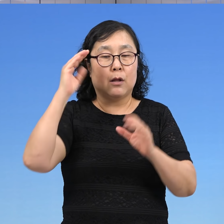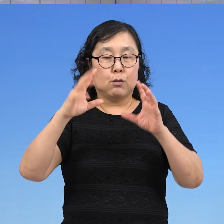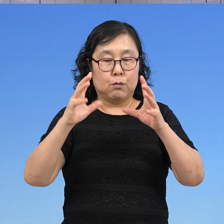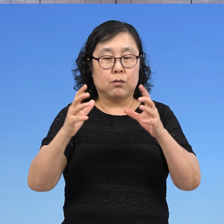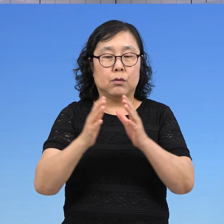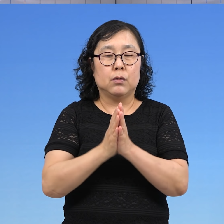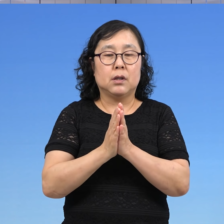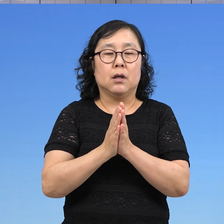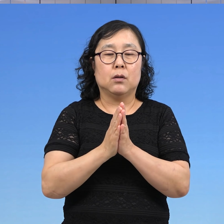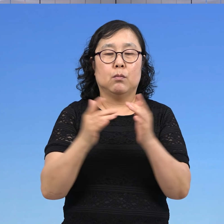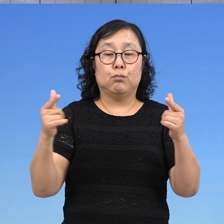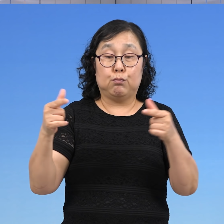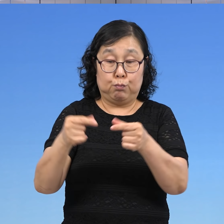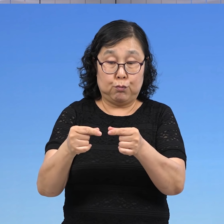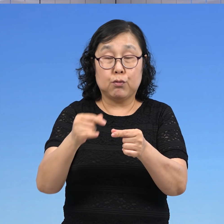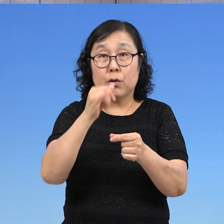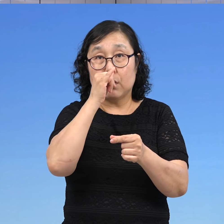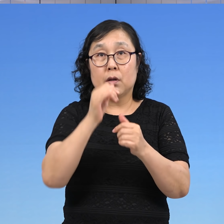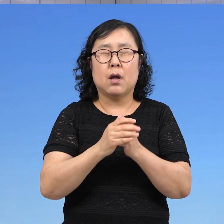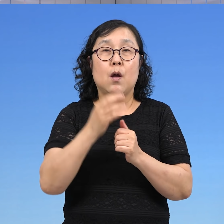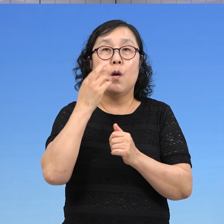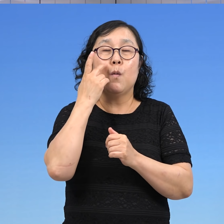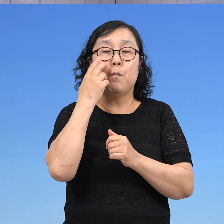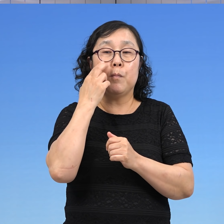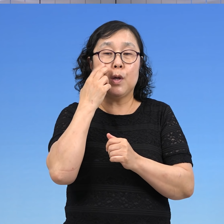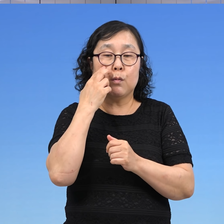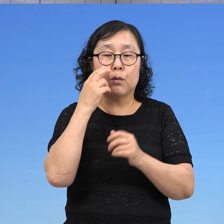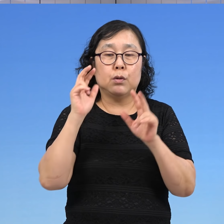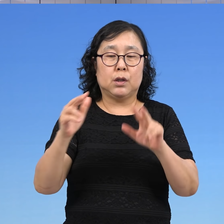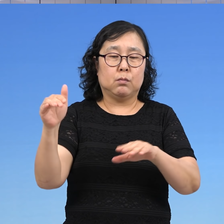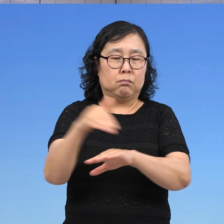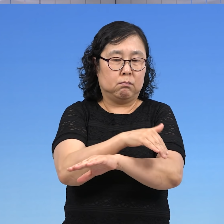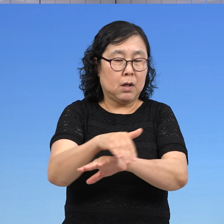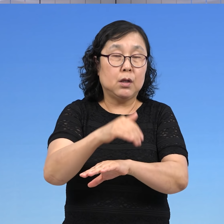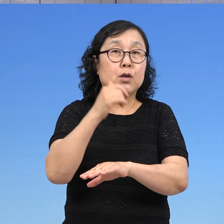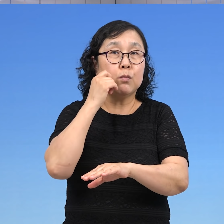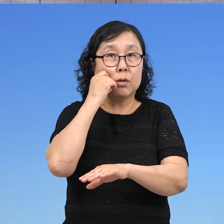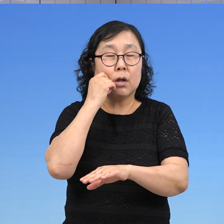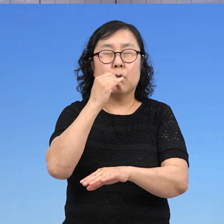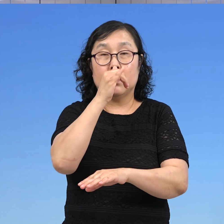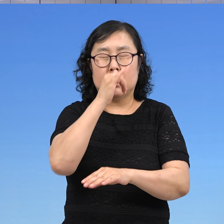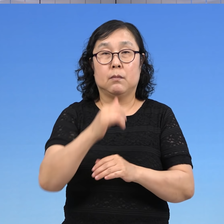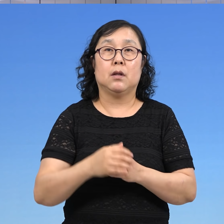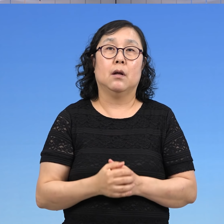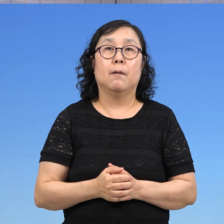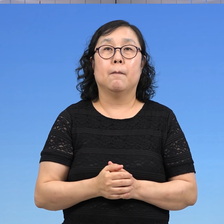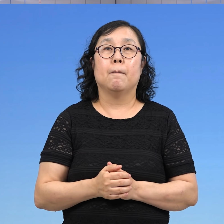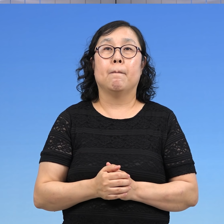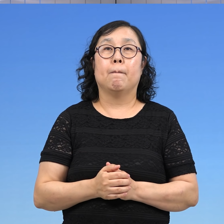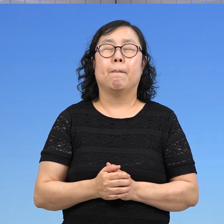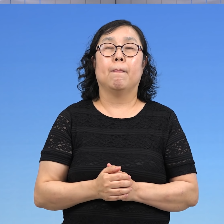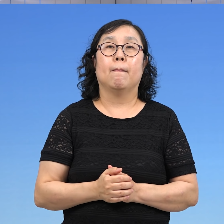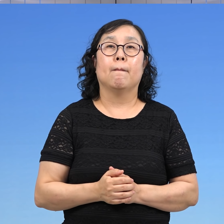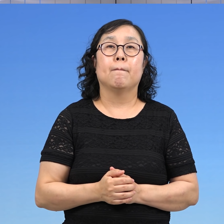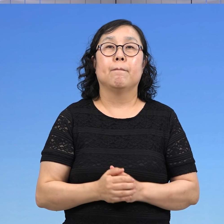이제 그런거 다 차등 것같다고 여전히 미국의 우리가족 들어 문 밖 출입이 안 되고 있는 상황이에요